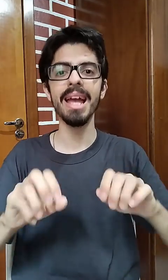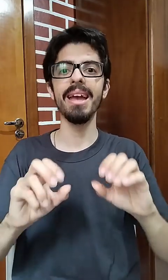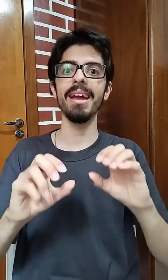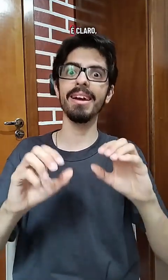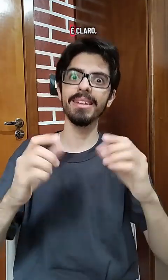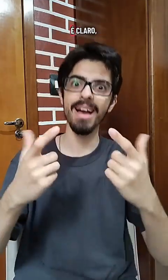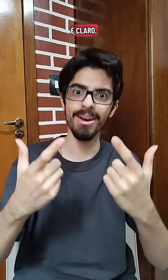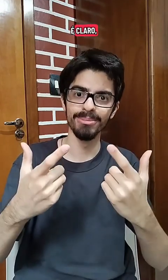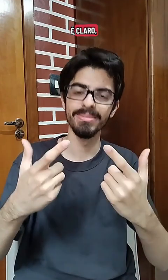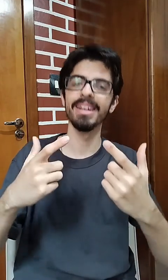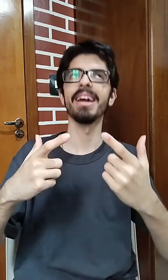É claro,